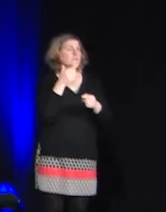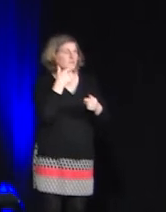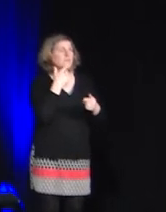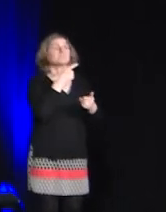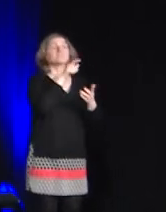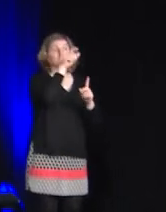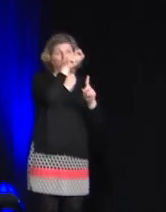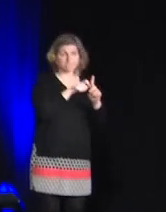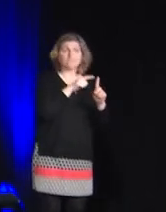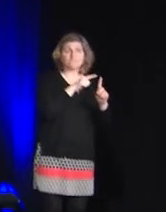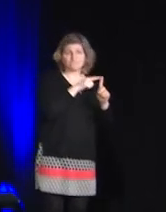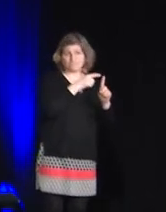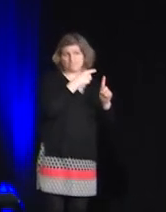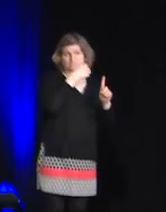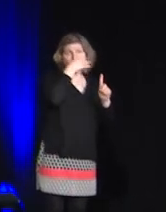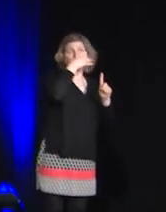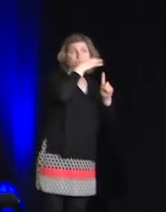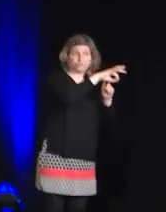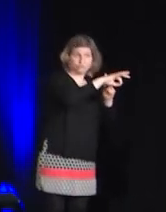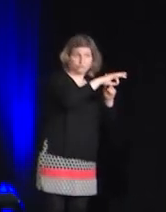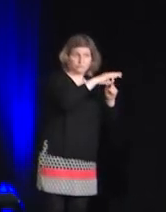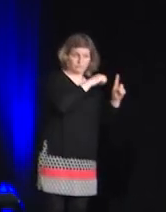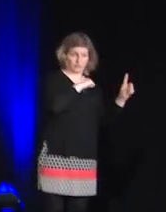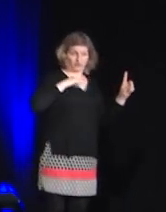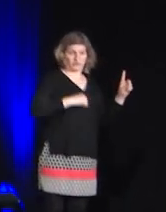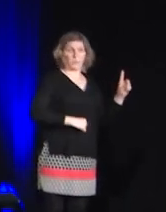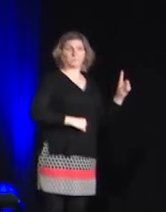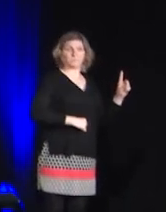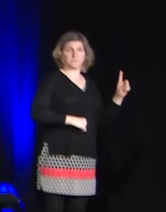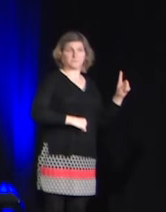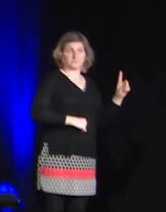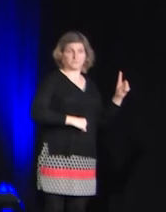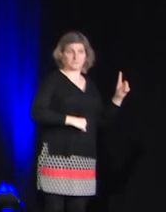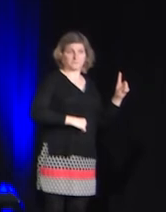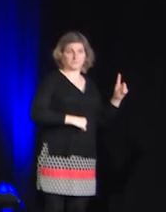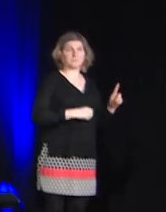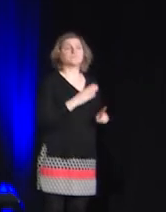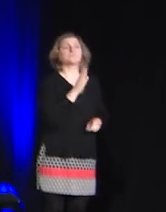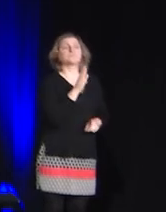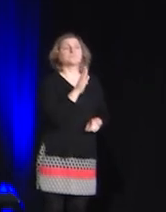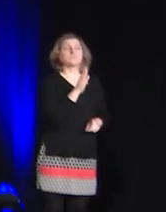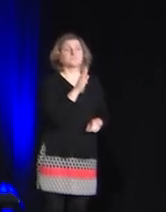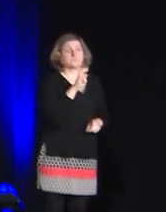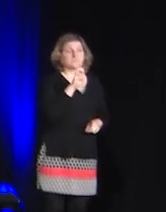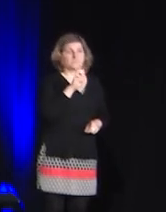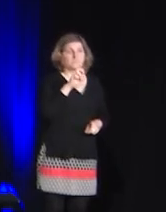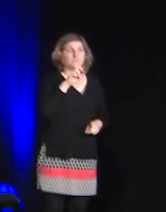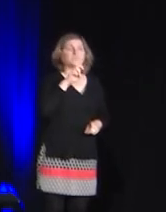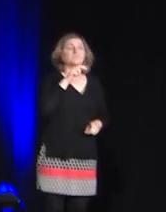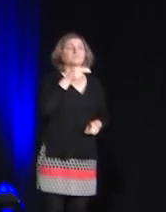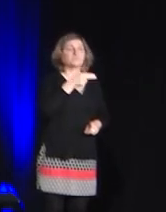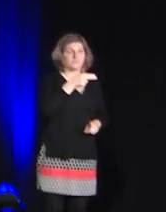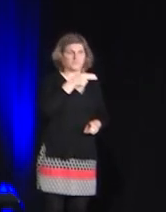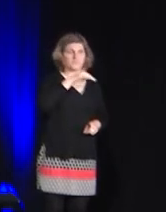lecture. C'est une lecture en chinois de Binjie Luan. C'est Binjie Luan qui lisait en